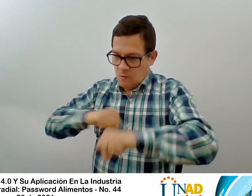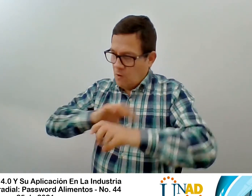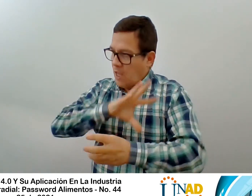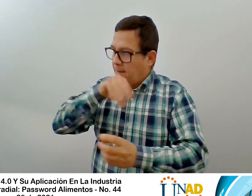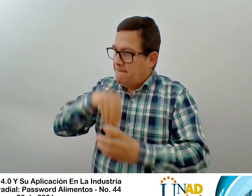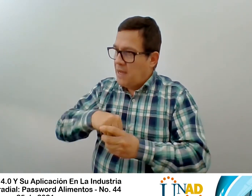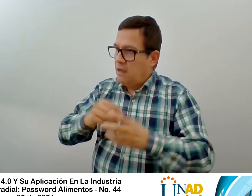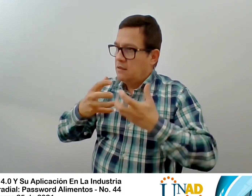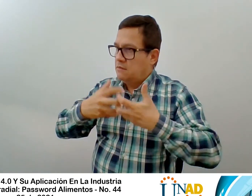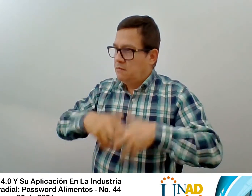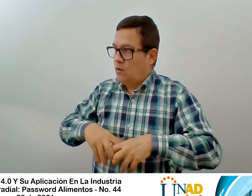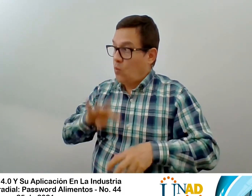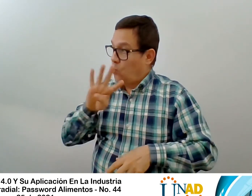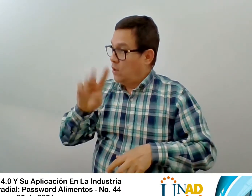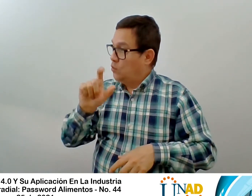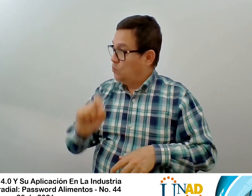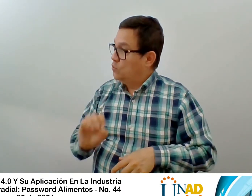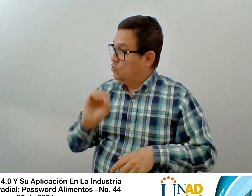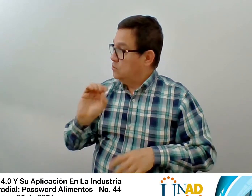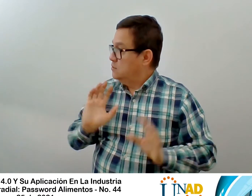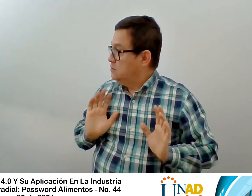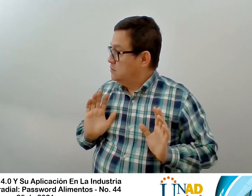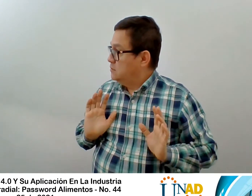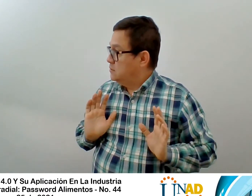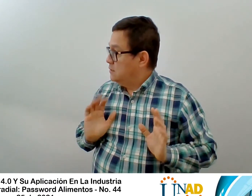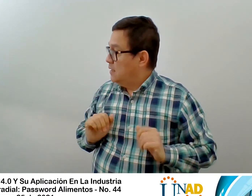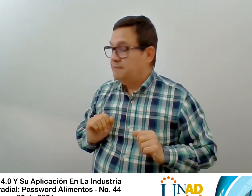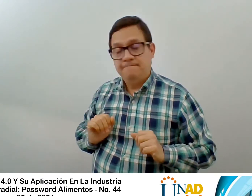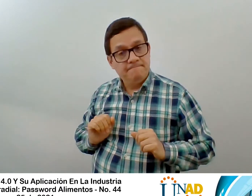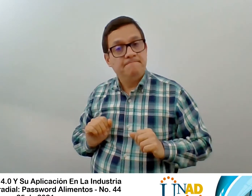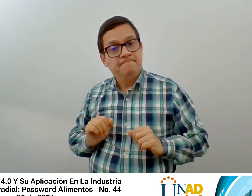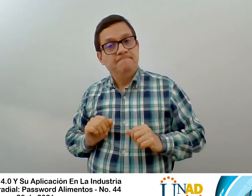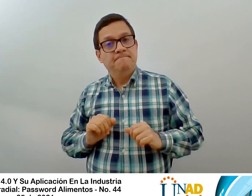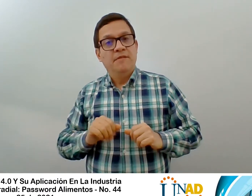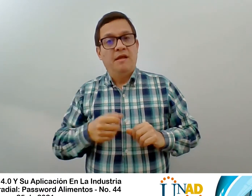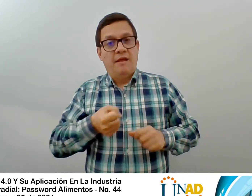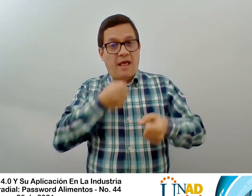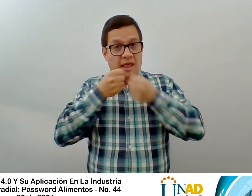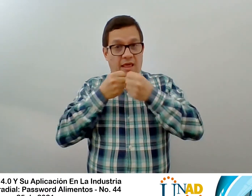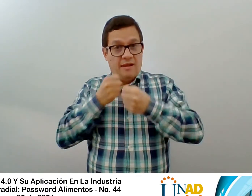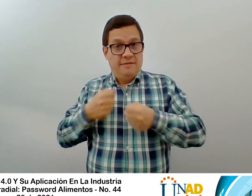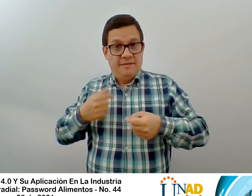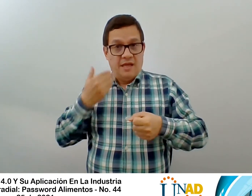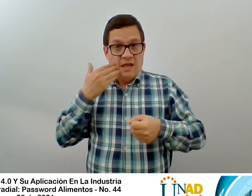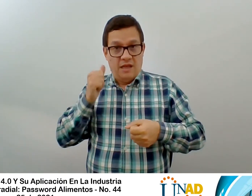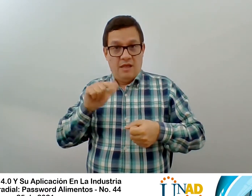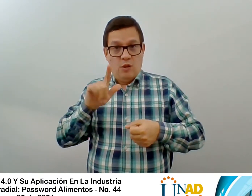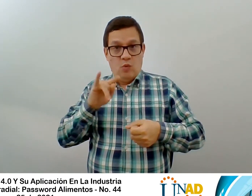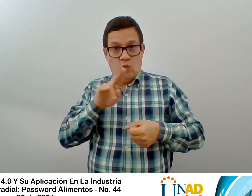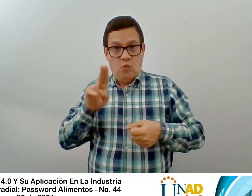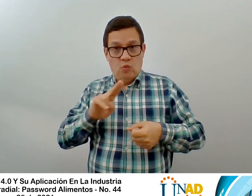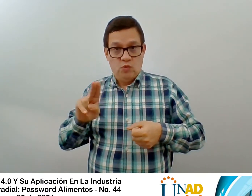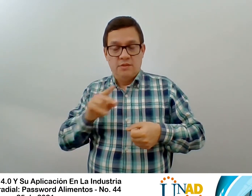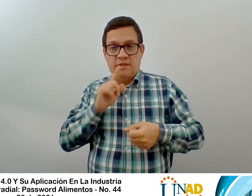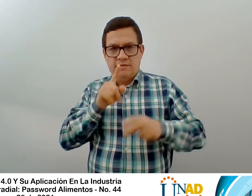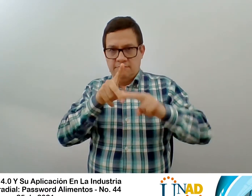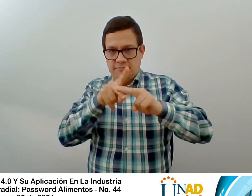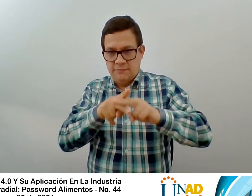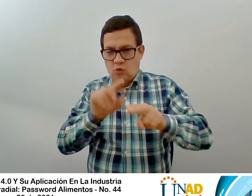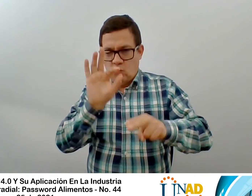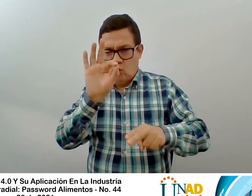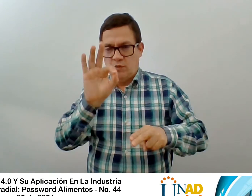trabajando o que estemos involucrados en esta industria 4.0. Continuamos con nuestras cápsulas de